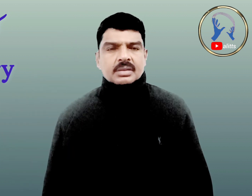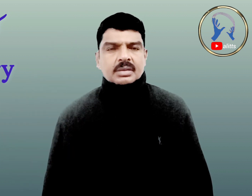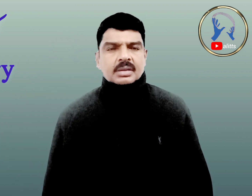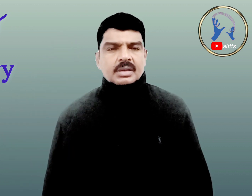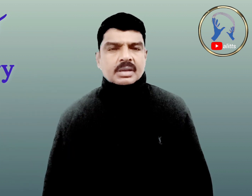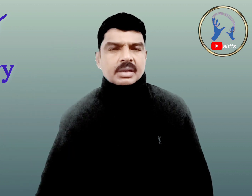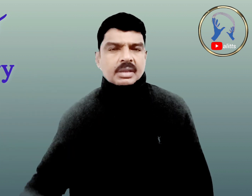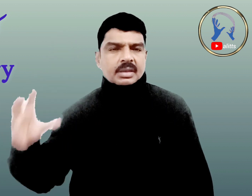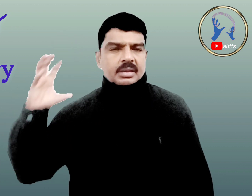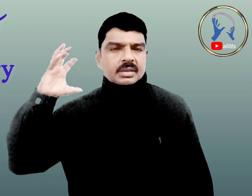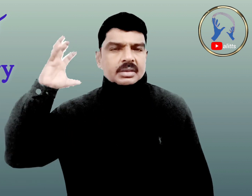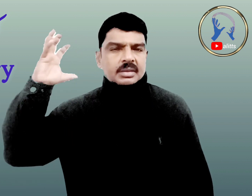कहानी,